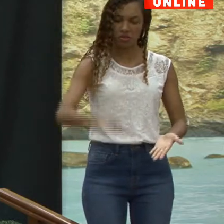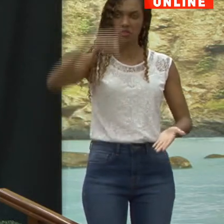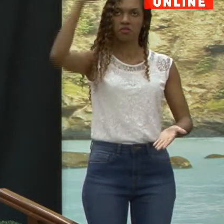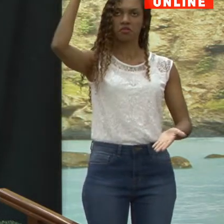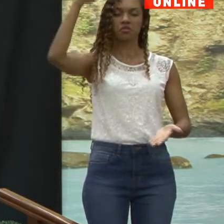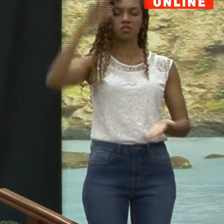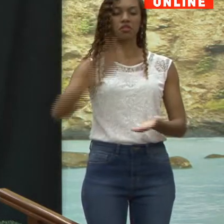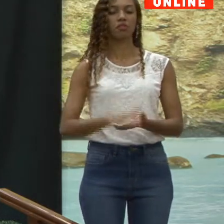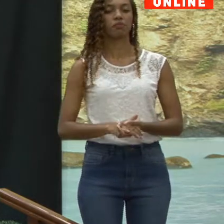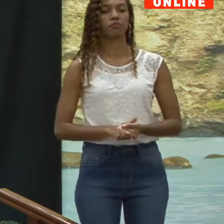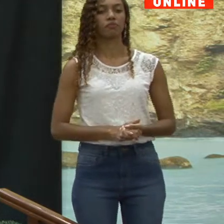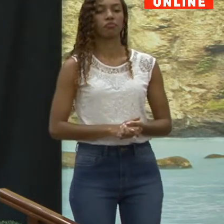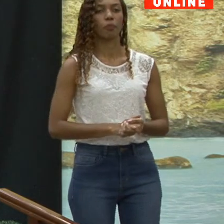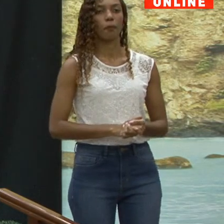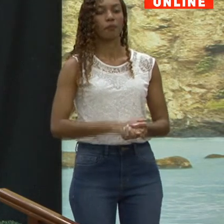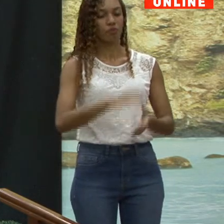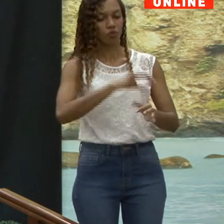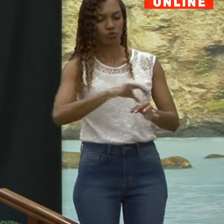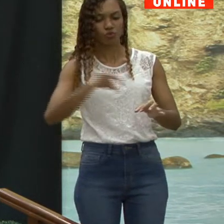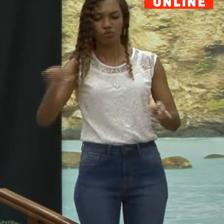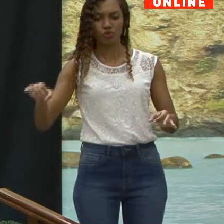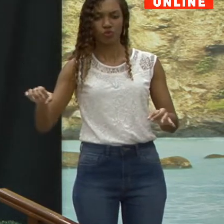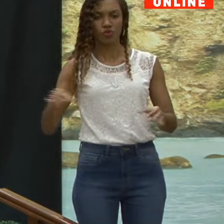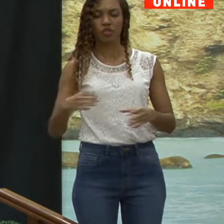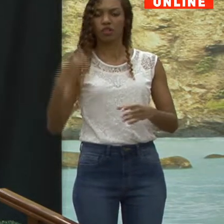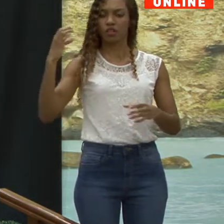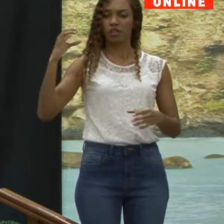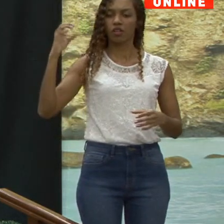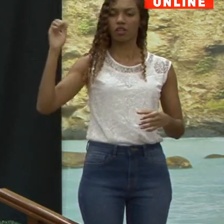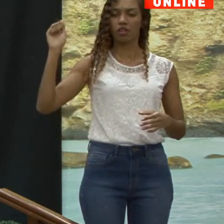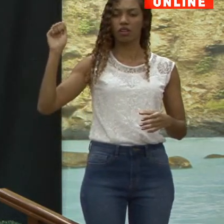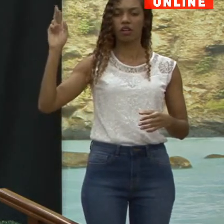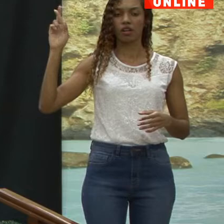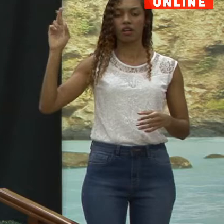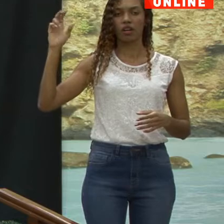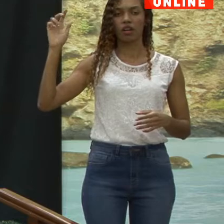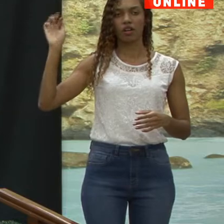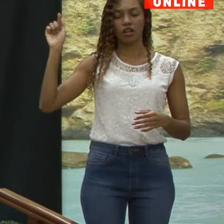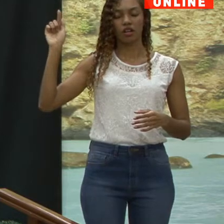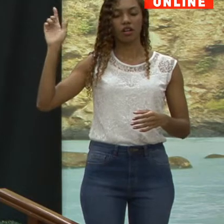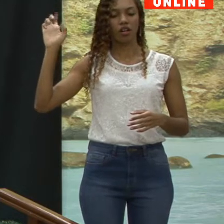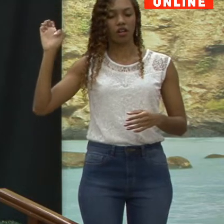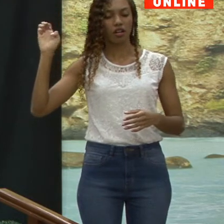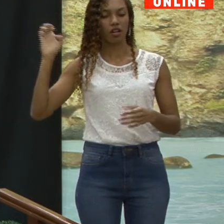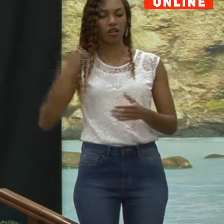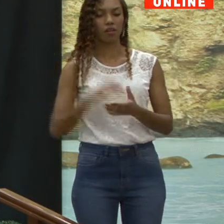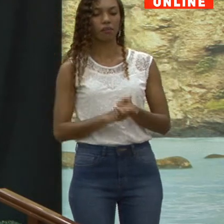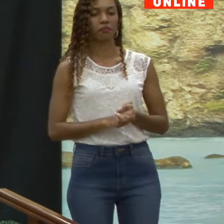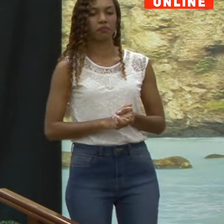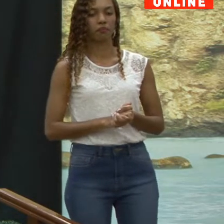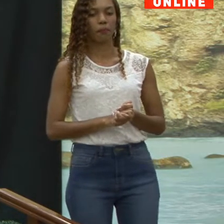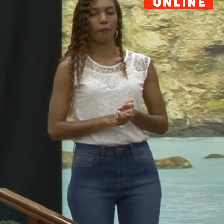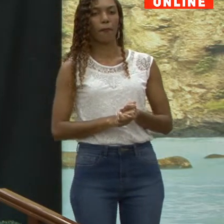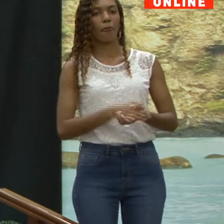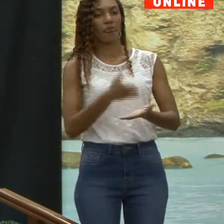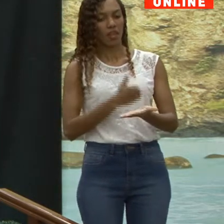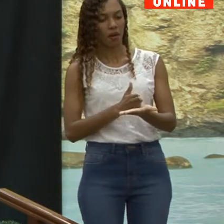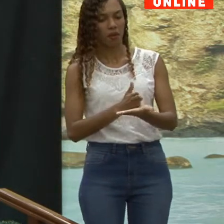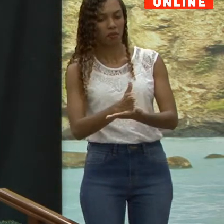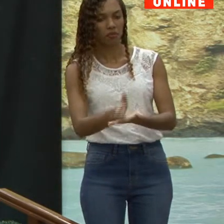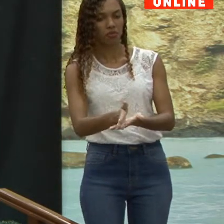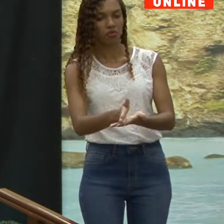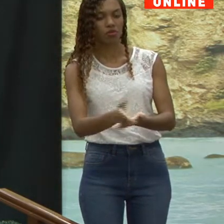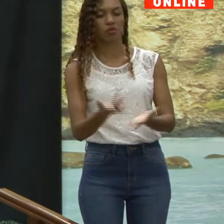quando se tira toda a carga do caminhão, o caminhão volta a ficar com o feixe arqueado, porque passou pela prova do